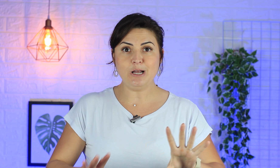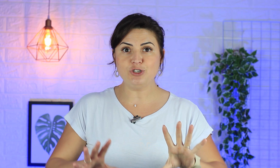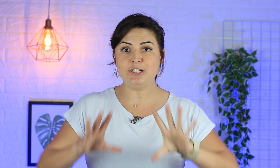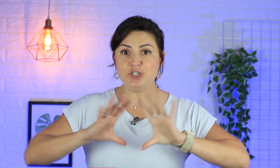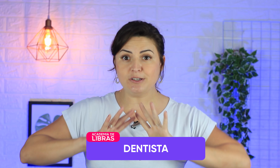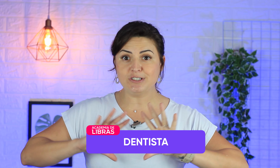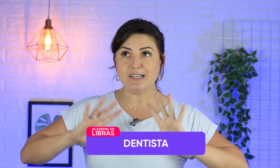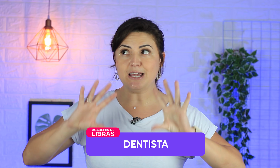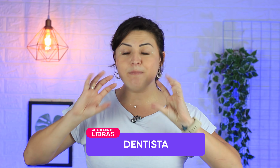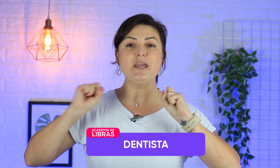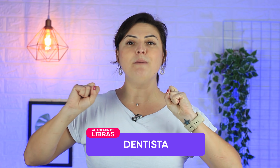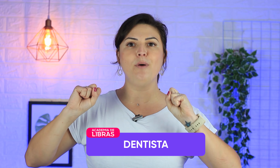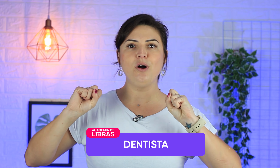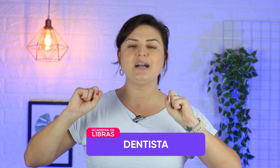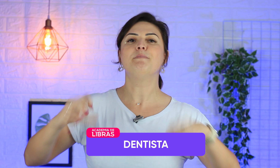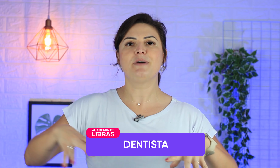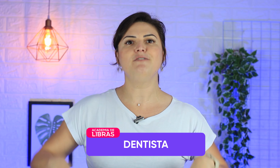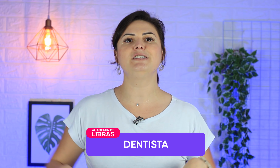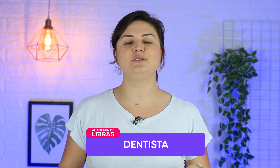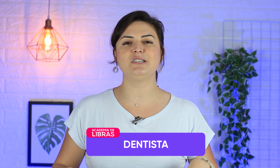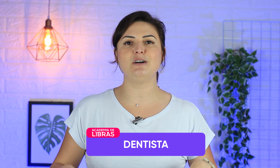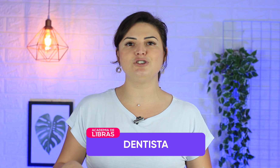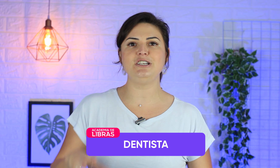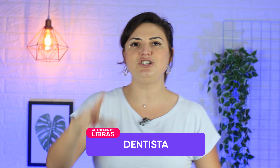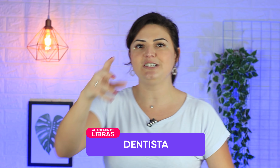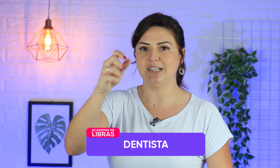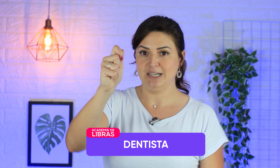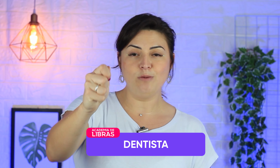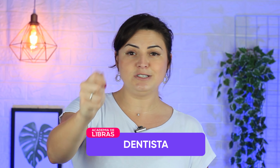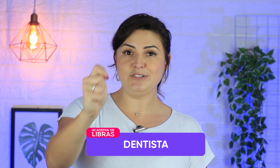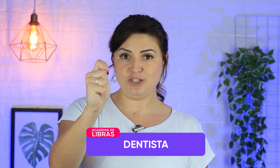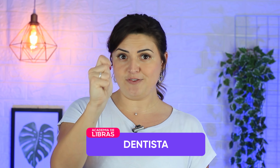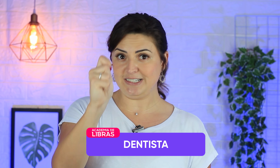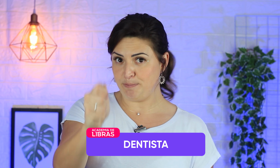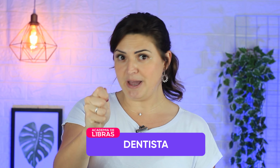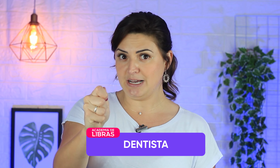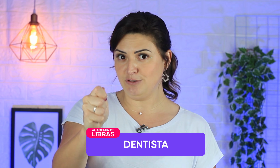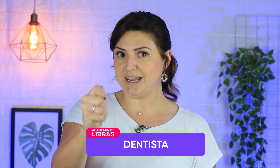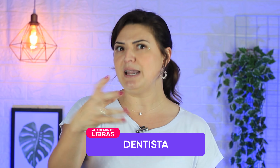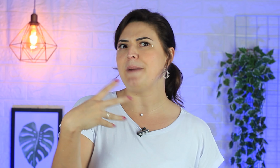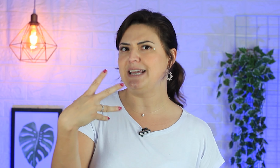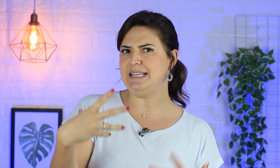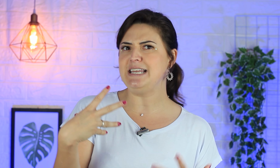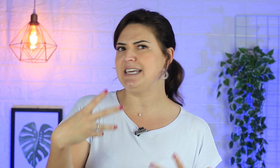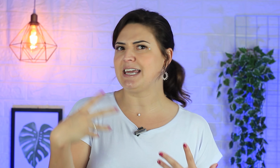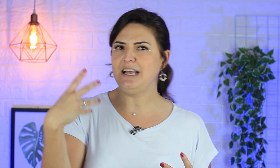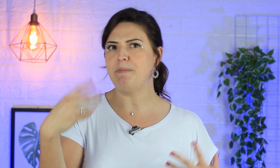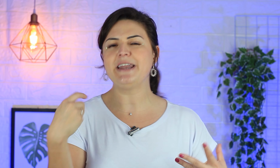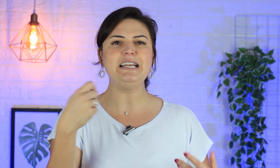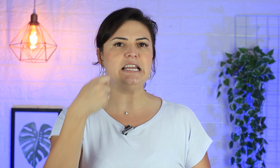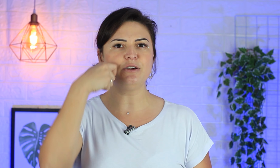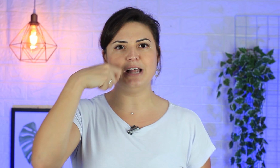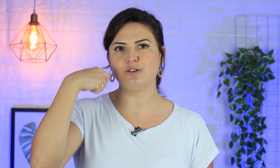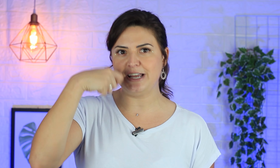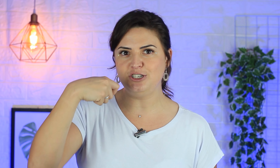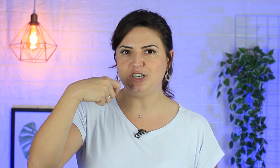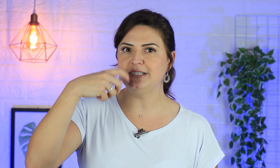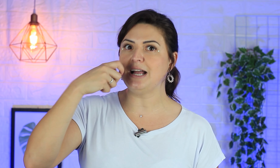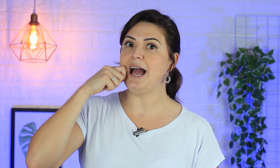O sinal de dentista, você tem que abrir a boca pra fazer o sinal de dentista. É como se você estivesse pegando aquela maquininha, aquele aparelhinho lá do dentista,